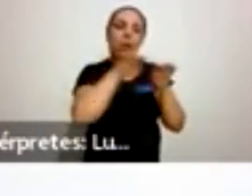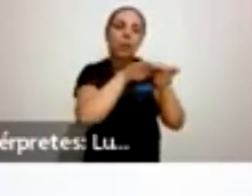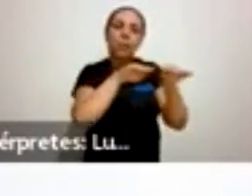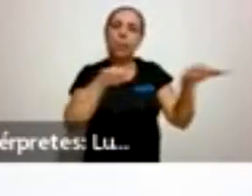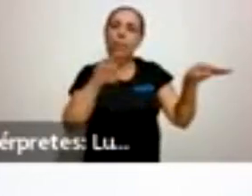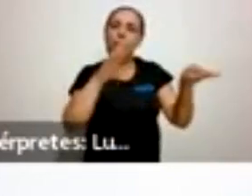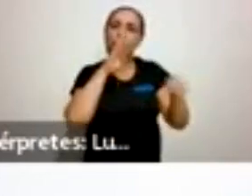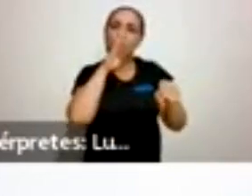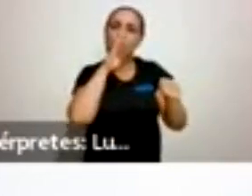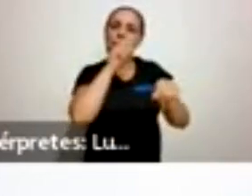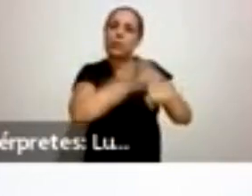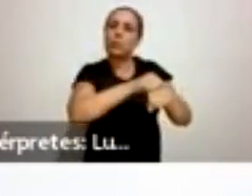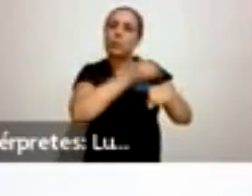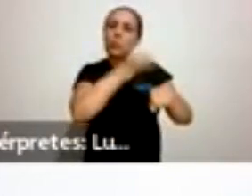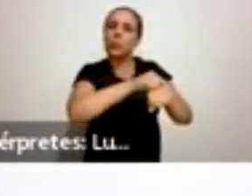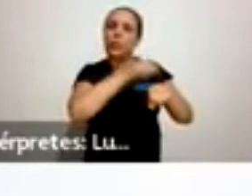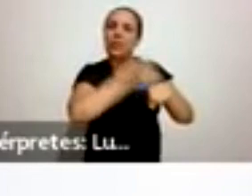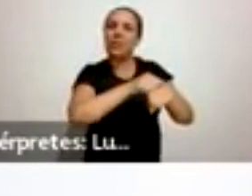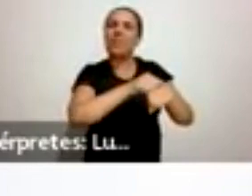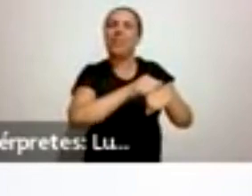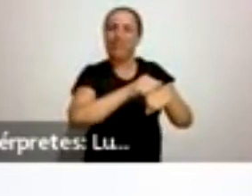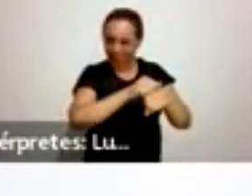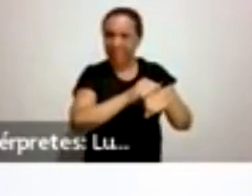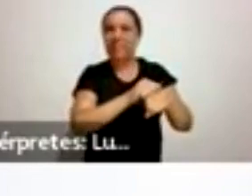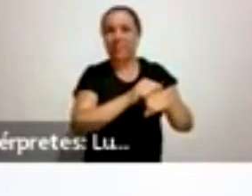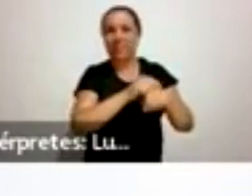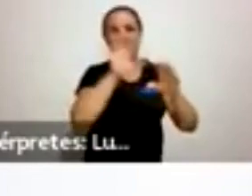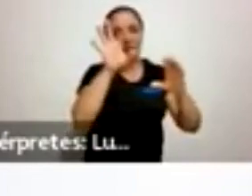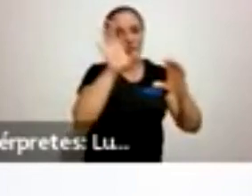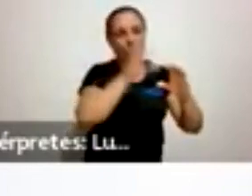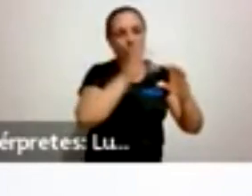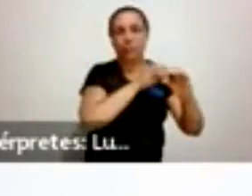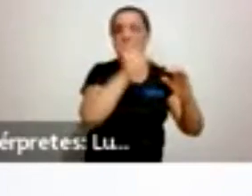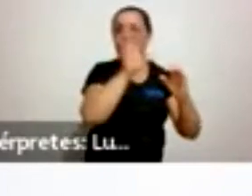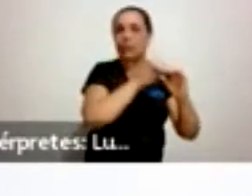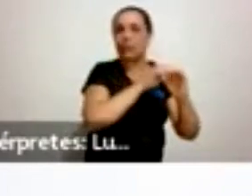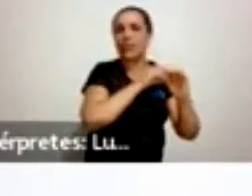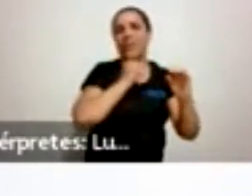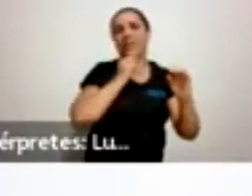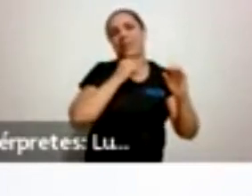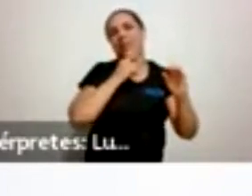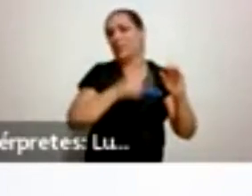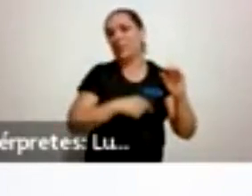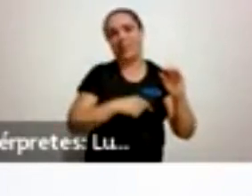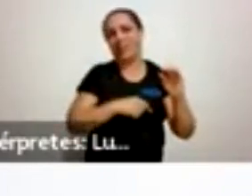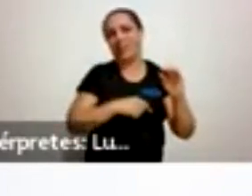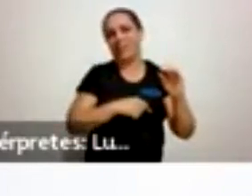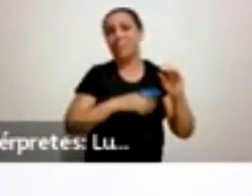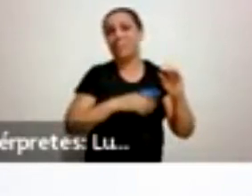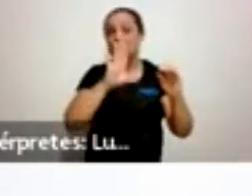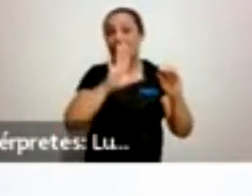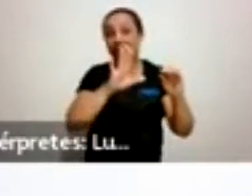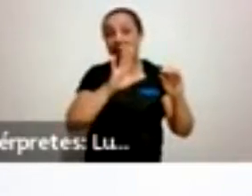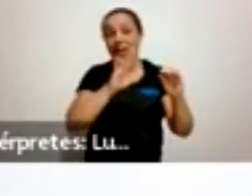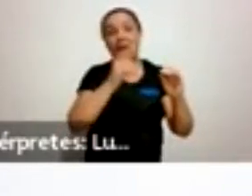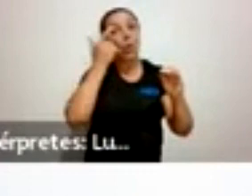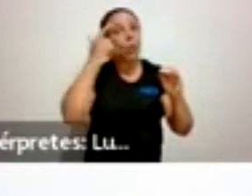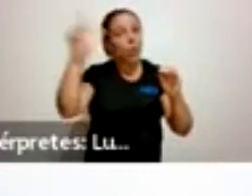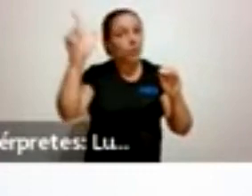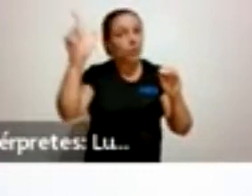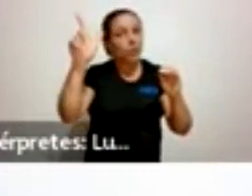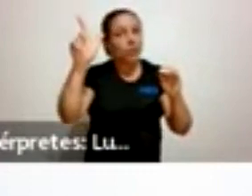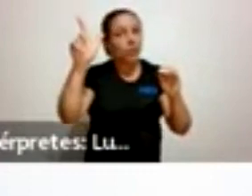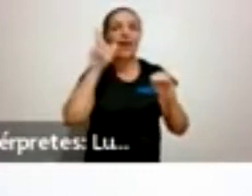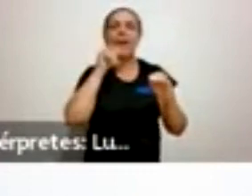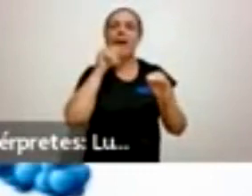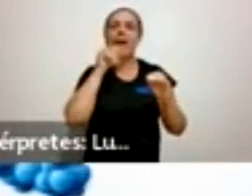limpeza intracelular, porque a água ela não consegue penetrar da forma correta. E de que água que eu estou falando, então, a água que hidrata de verdade?